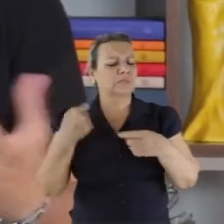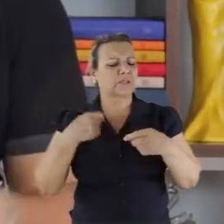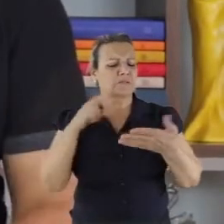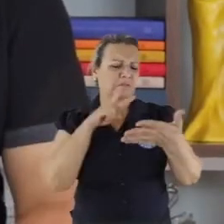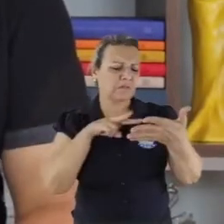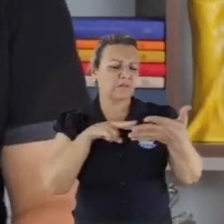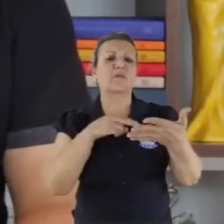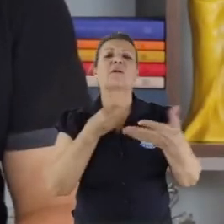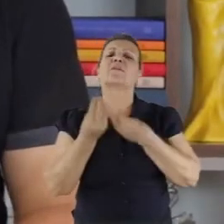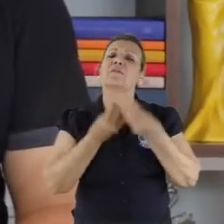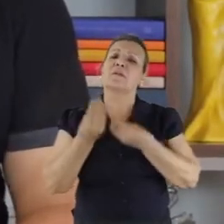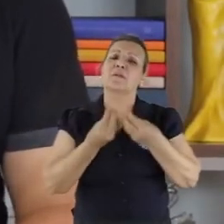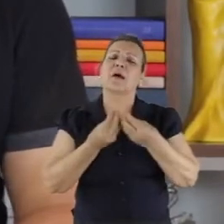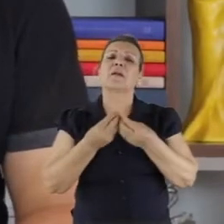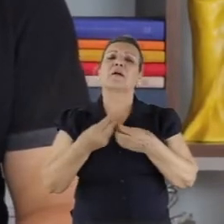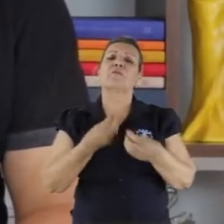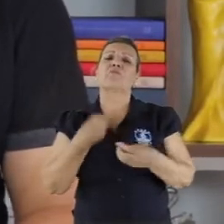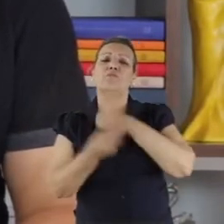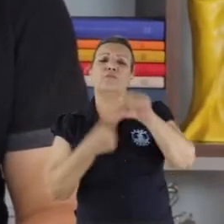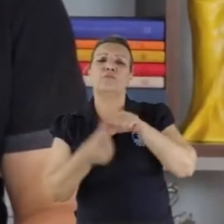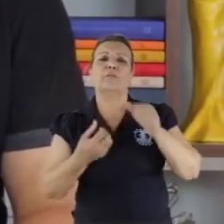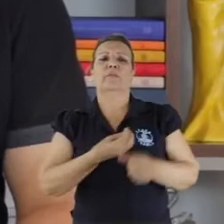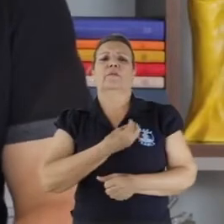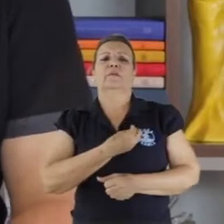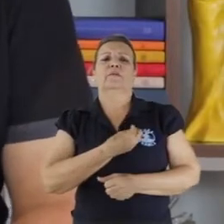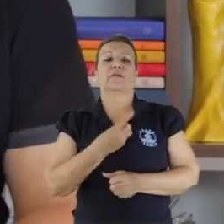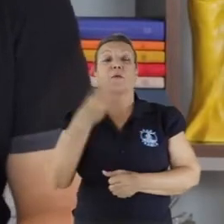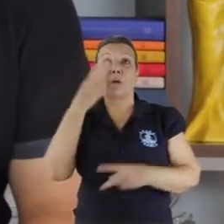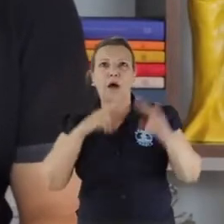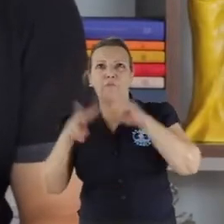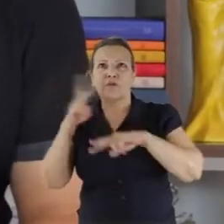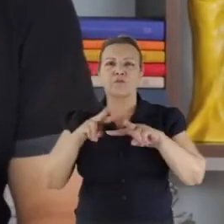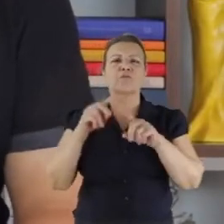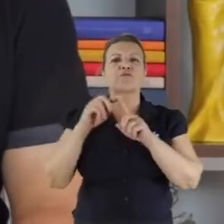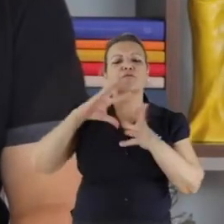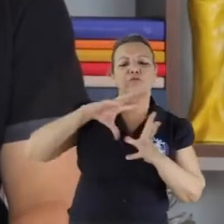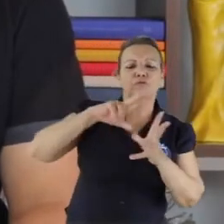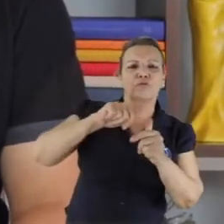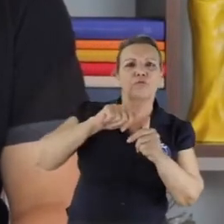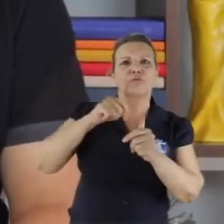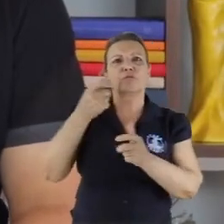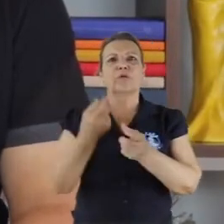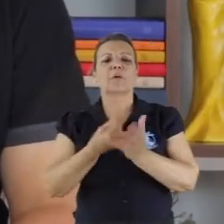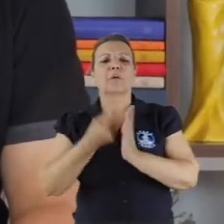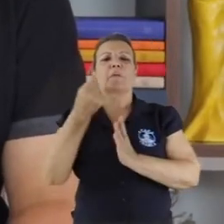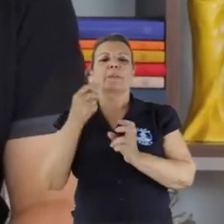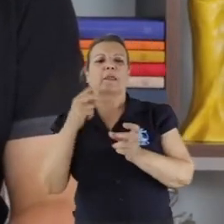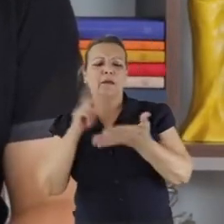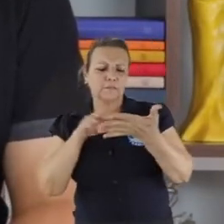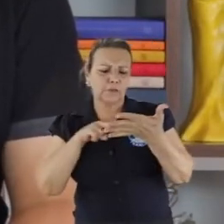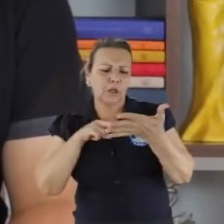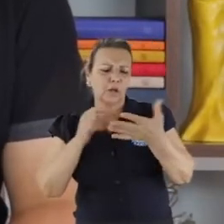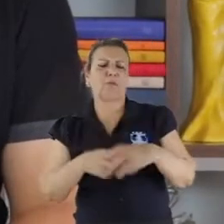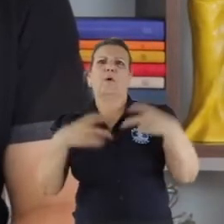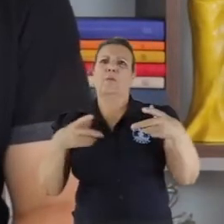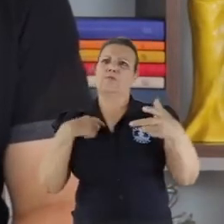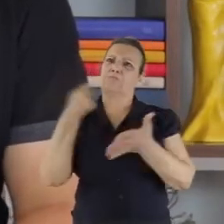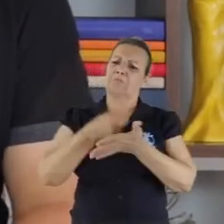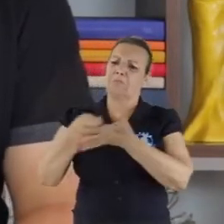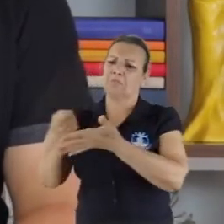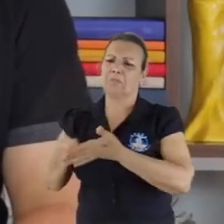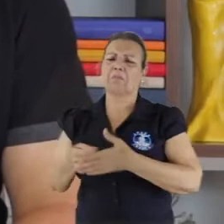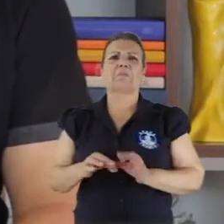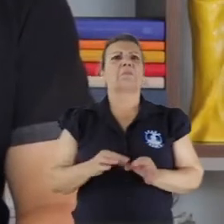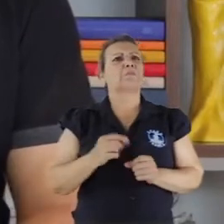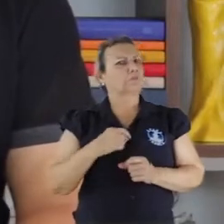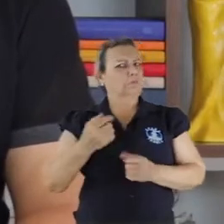ler? De que maneira isso mudará a minha vida? Essa é uma típica visão do mundo consumista. Ler aumenta o meu poder